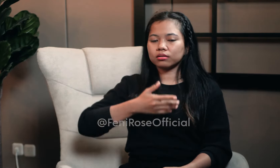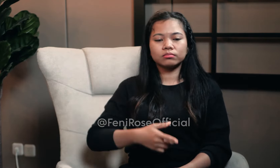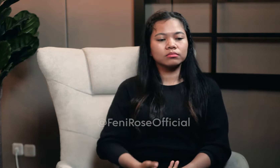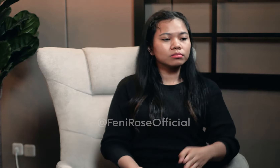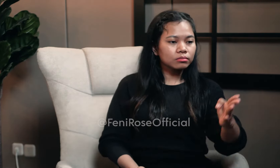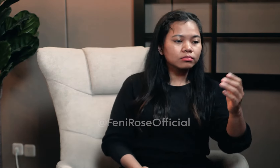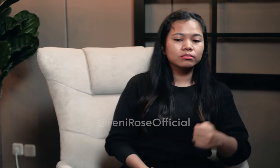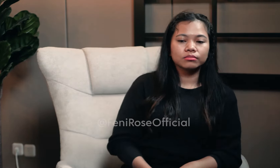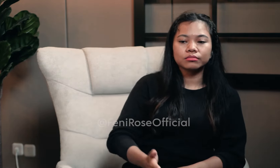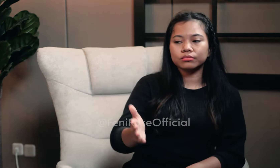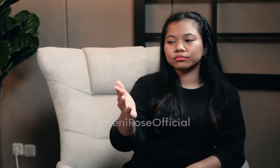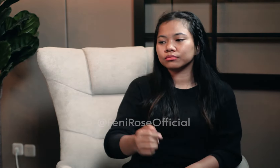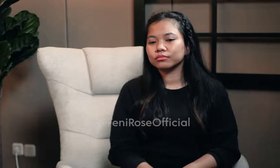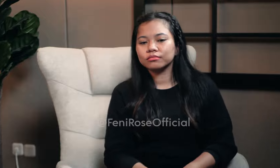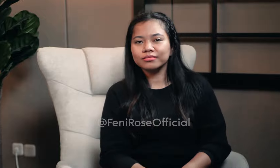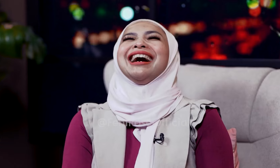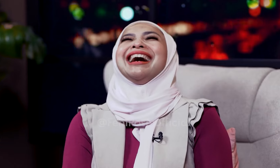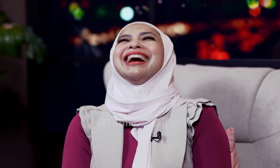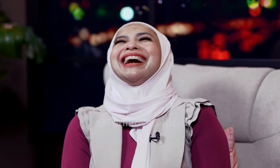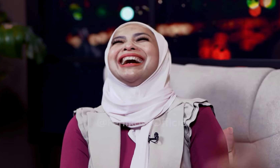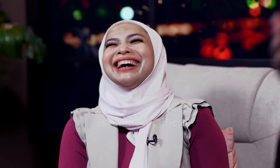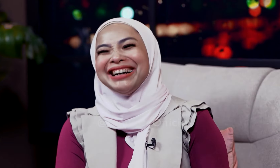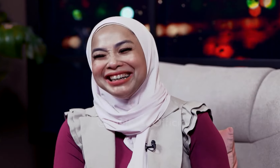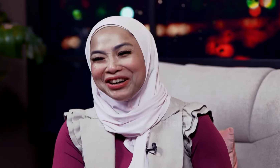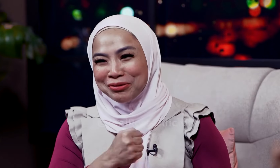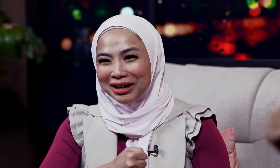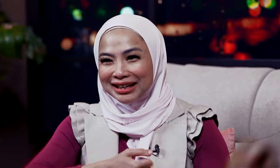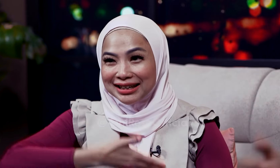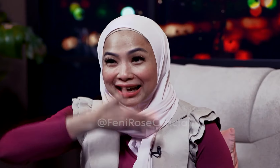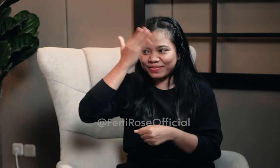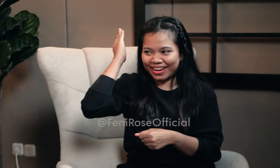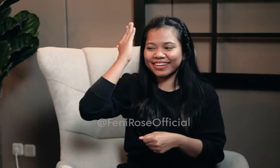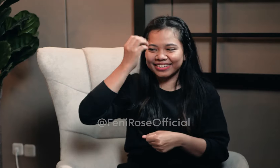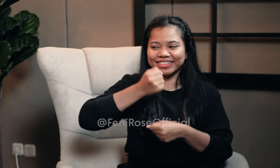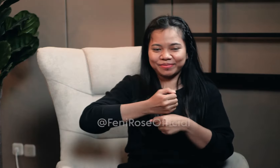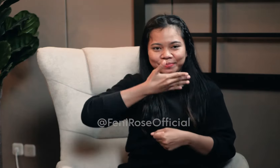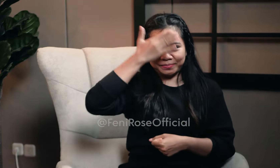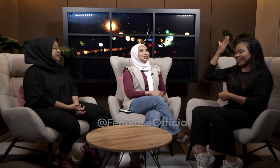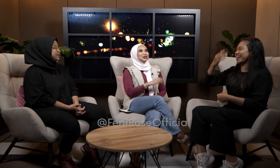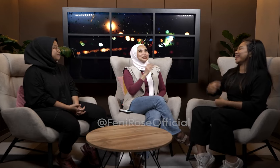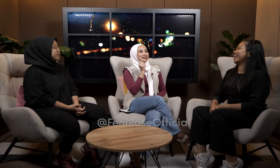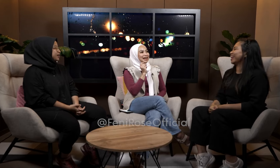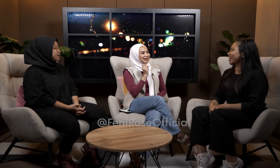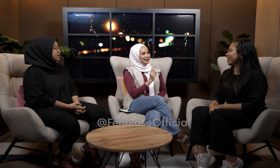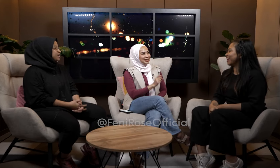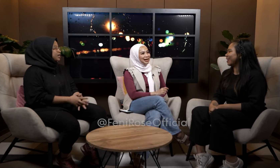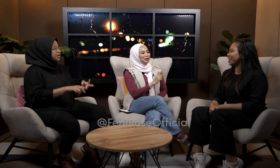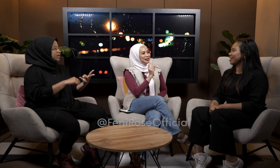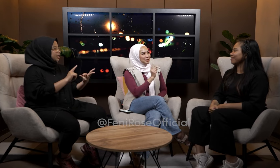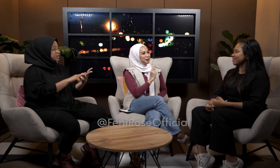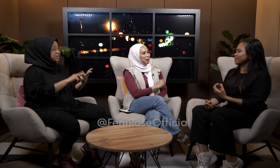karena mukanya Mas Gibran seperti ini Oh mukanya datar ya terus yang ketiga berarti e Pak